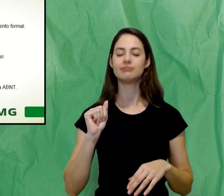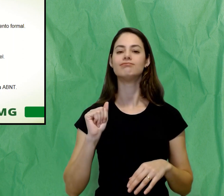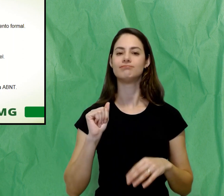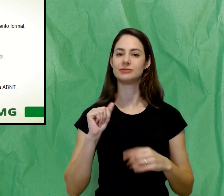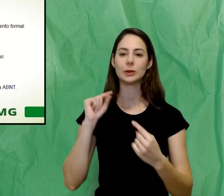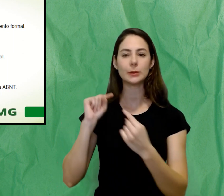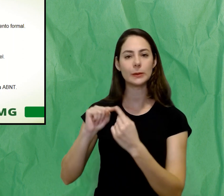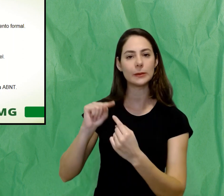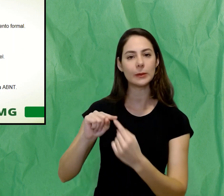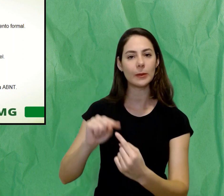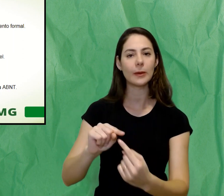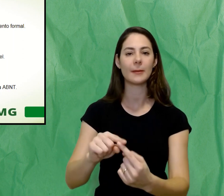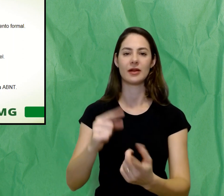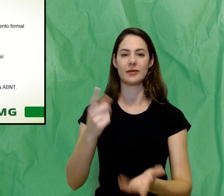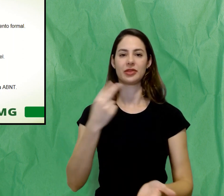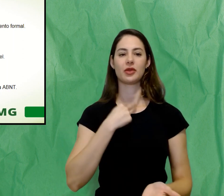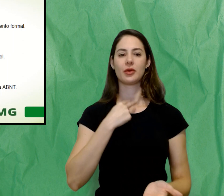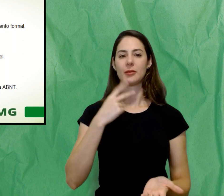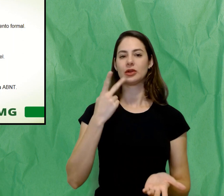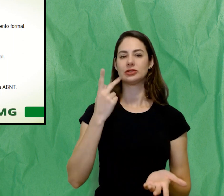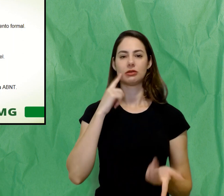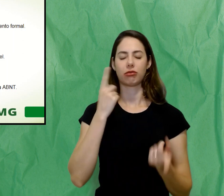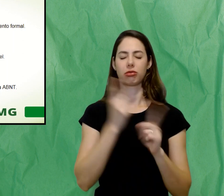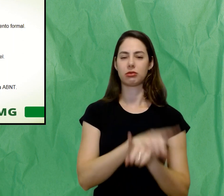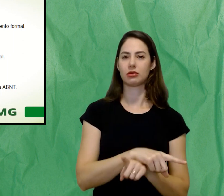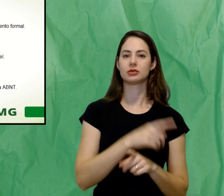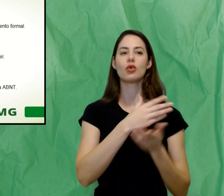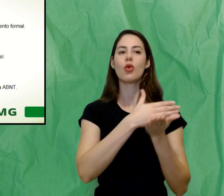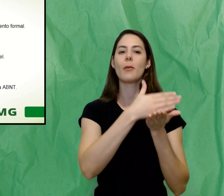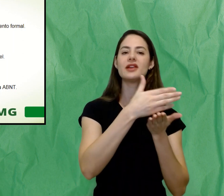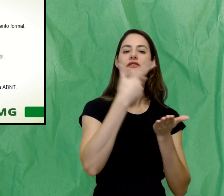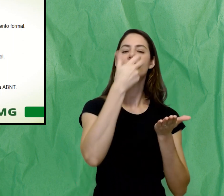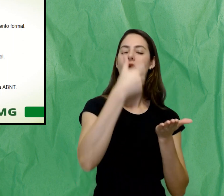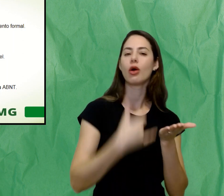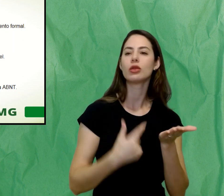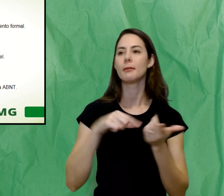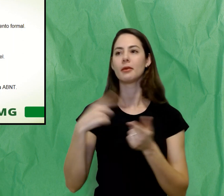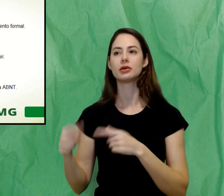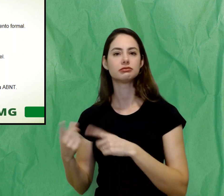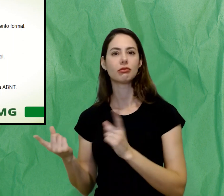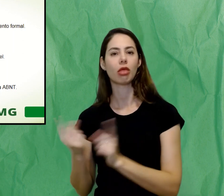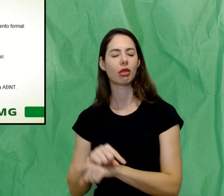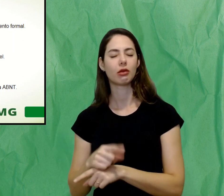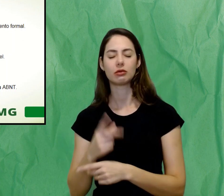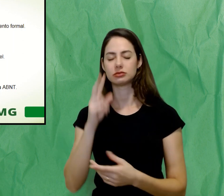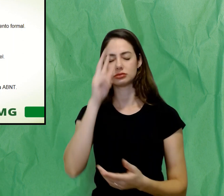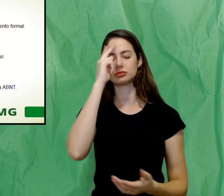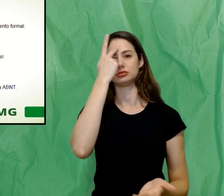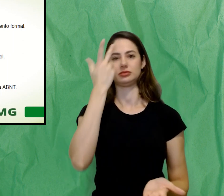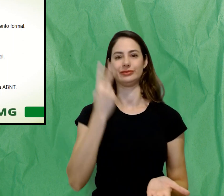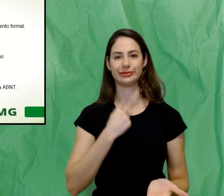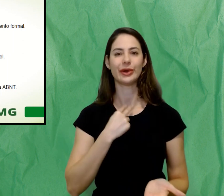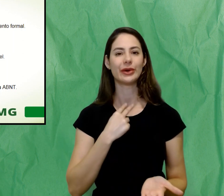das ideias apresentadas. Não pode haver divergência nesse aspecto, porque senão acaba sendo um trabalho